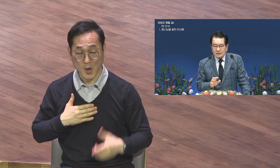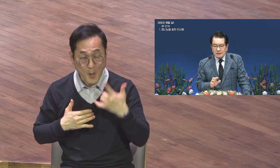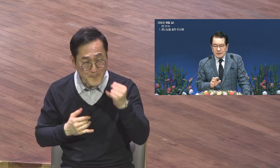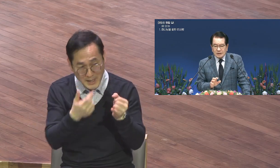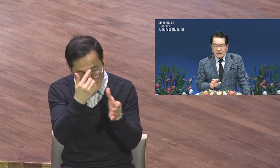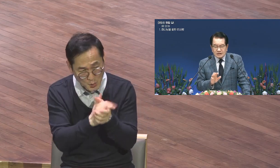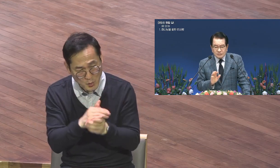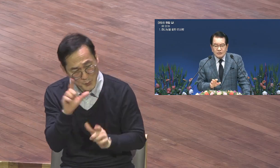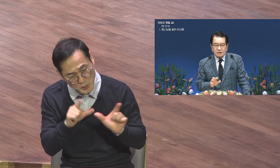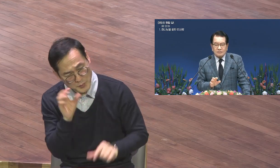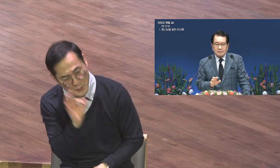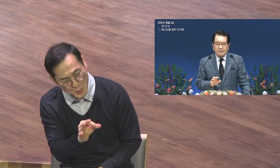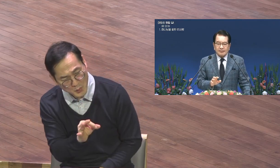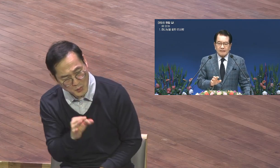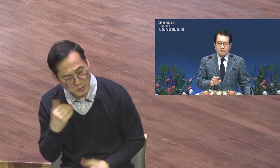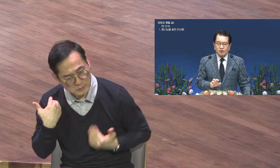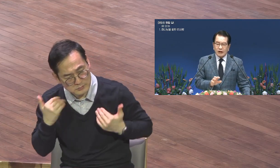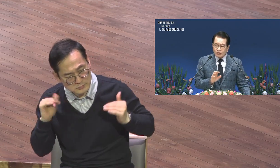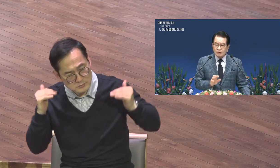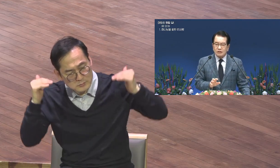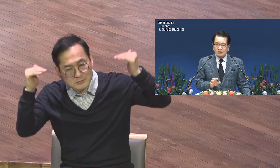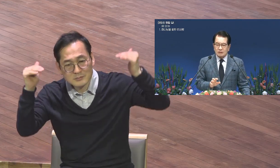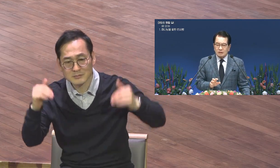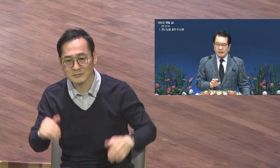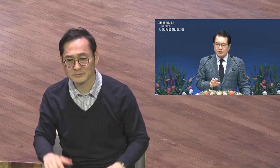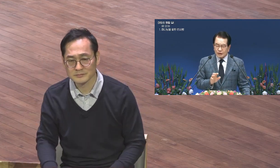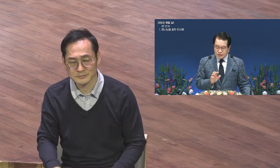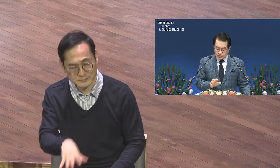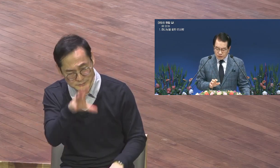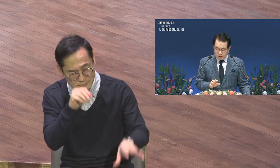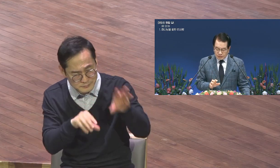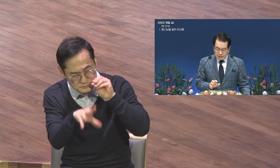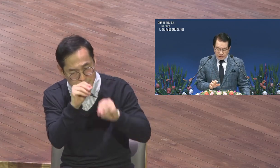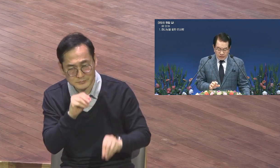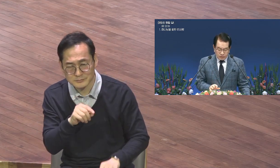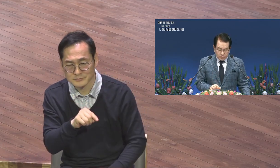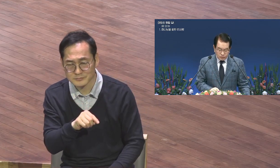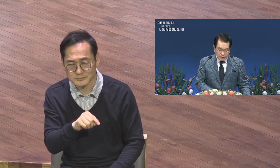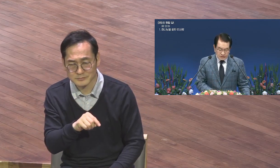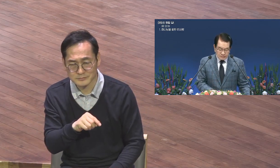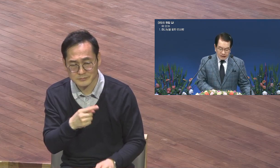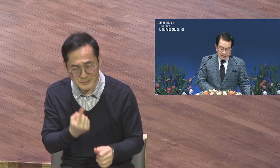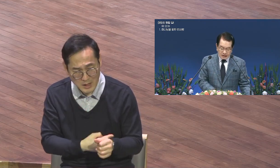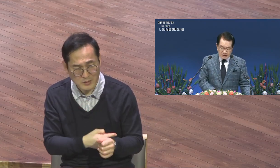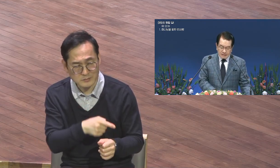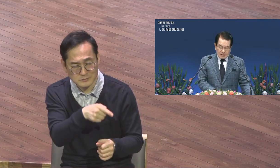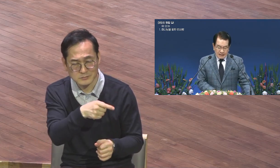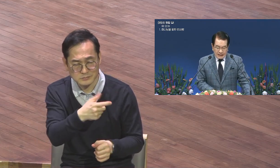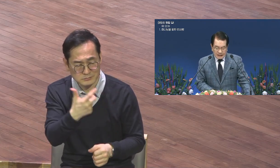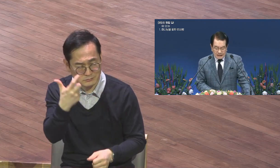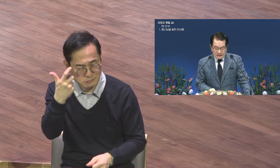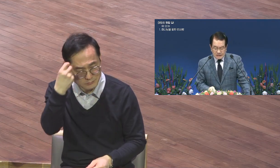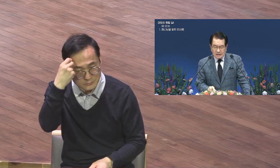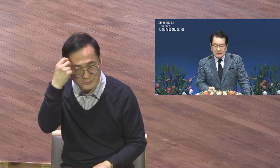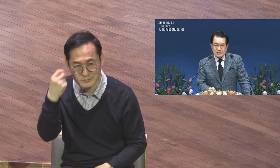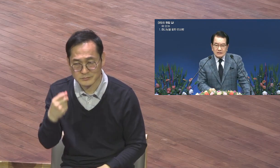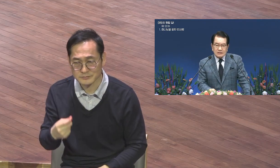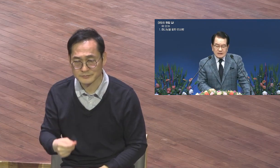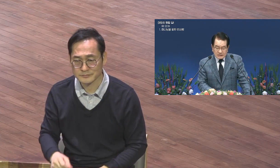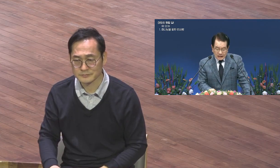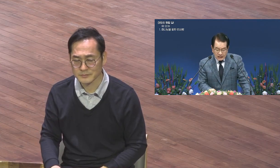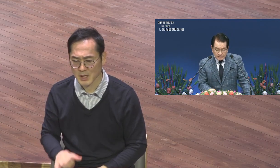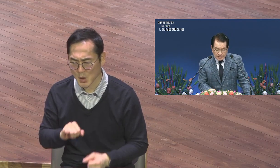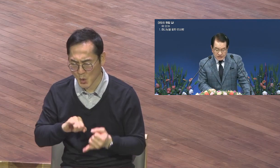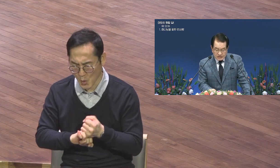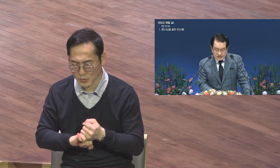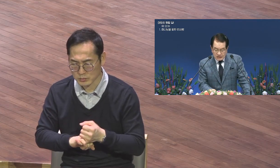사람이에요. 어려서부터 모태로부터 뱃속에서부터 본문에서 마땅히 행할 길.